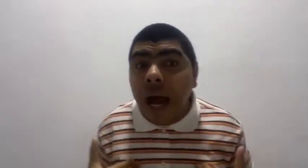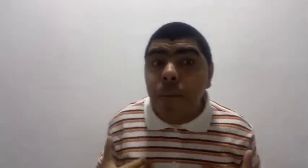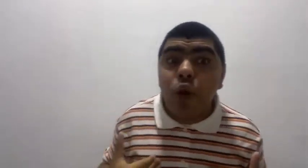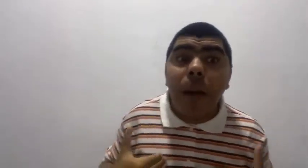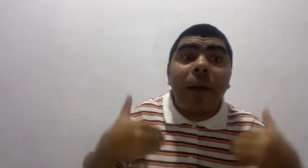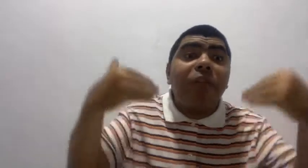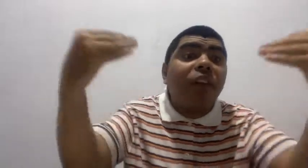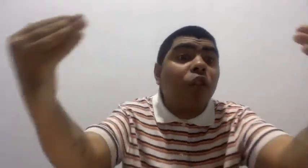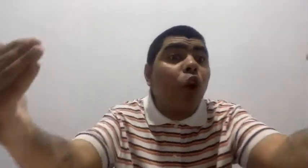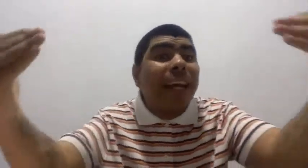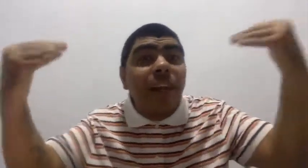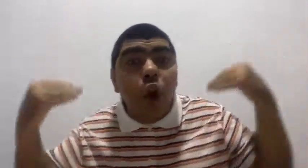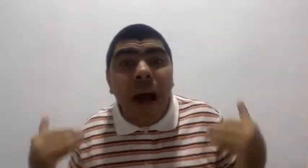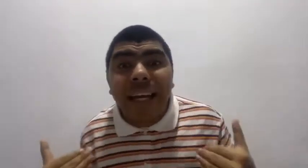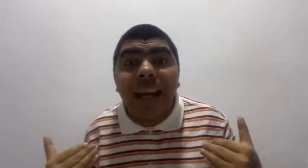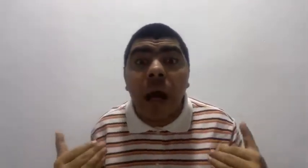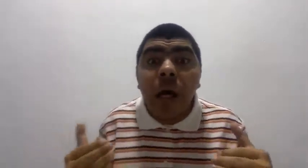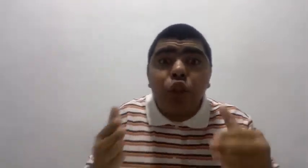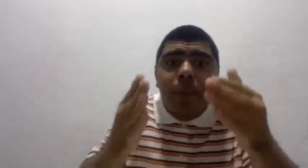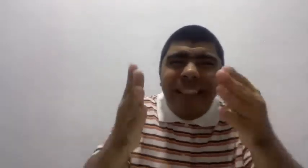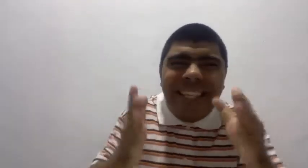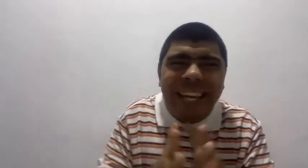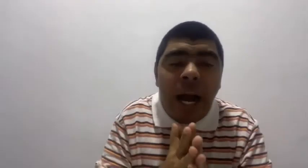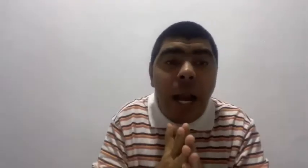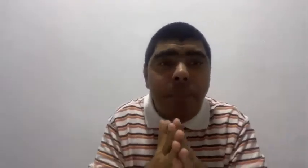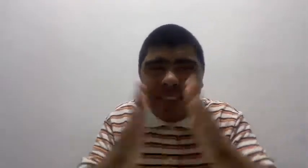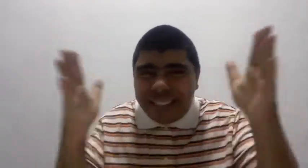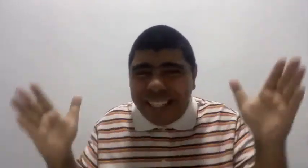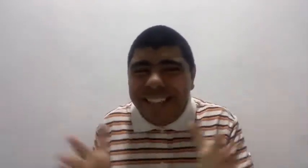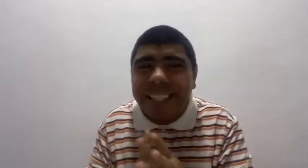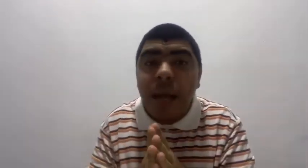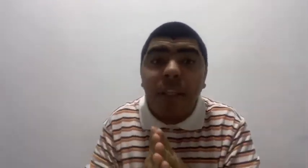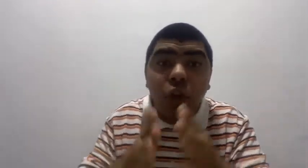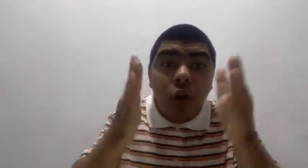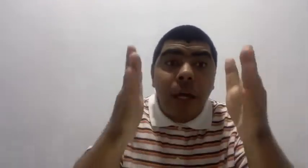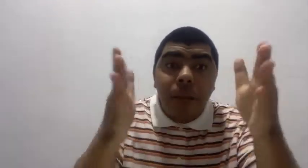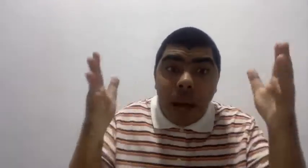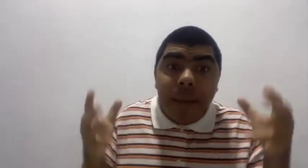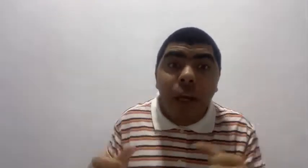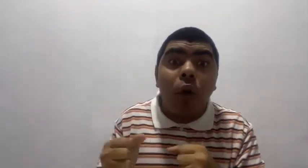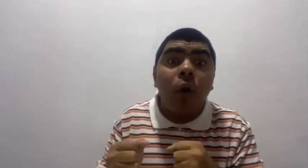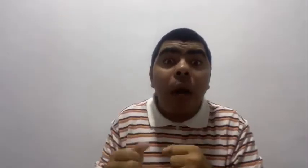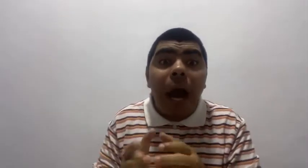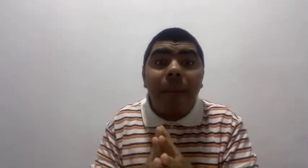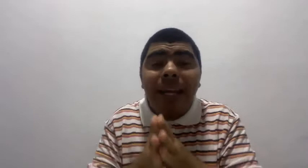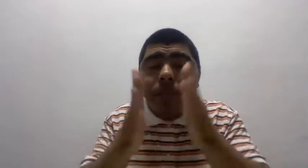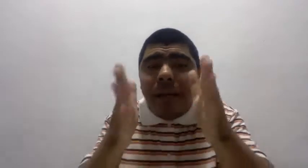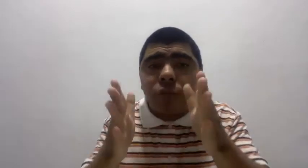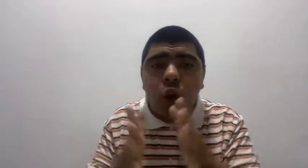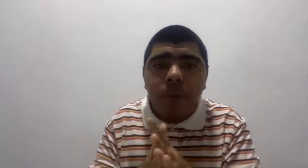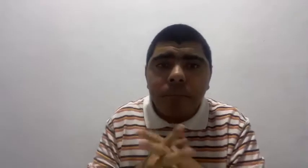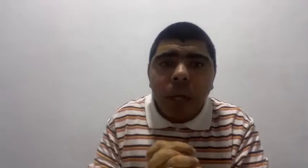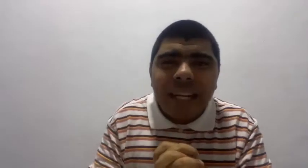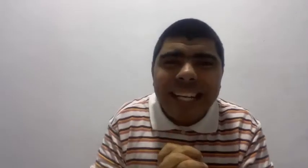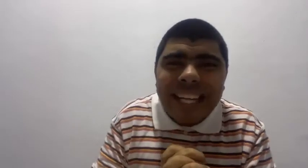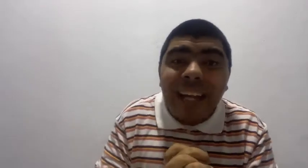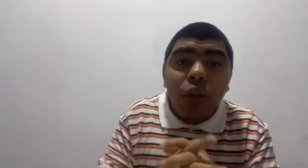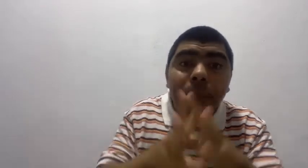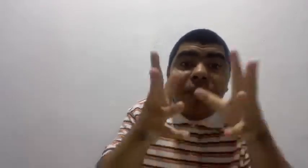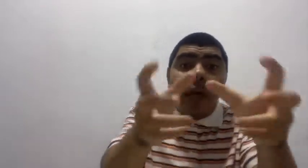alcanzamos la perfección que Dios anhela. Dios bendiga al presidente de la emisora y mi amigo, amén, el pastor Ricardo Pacheco,